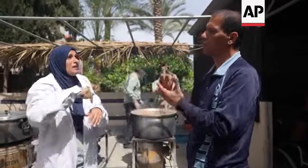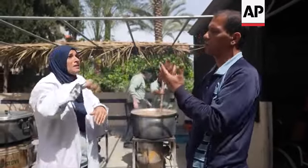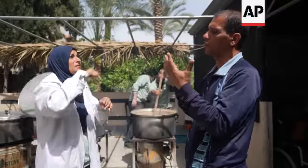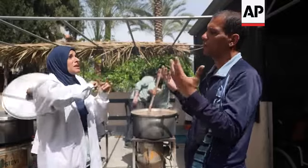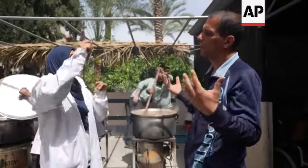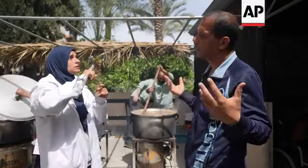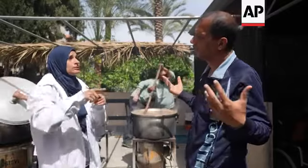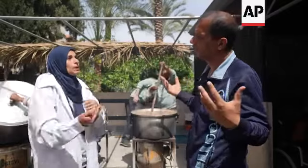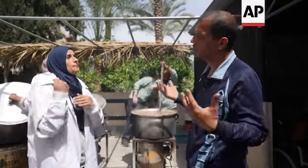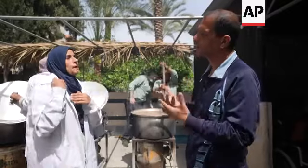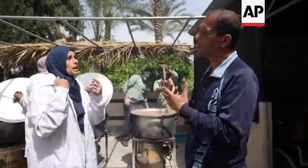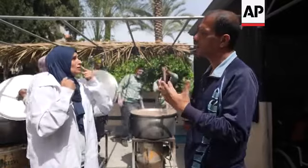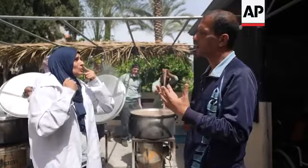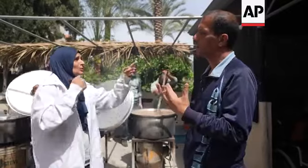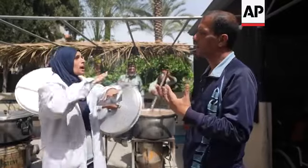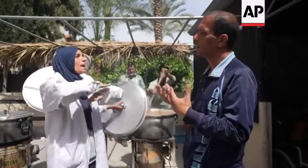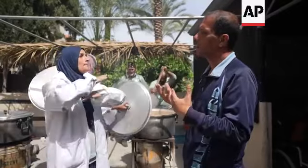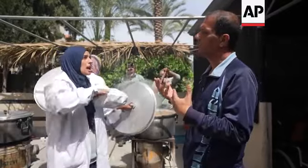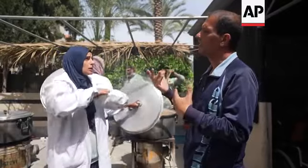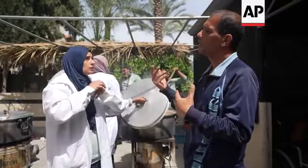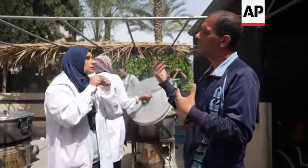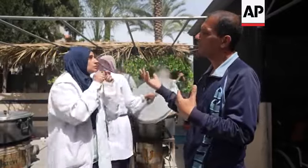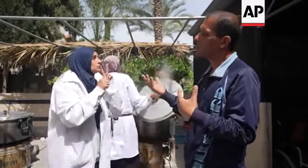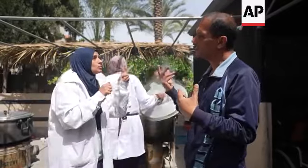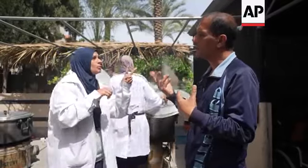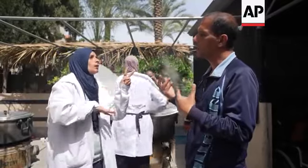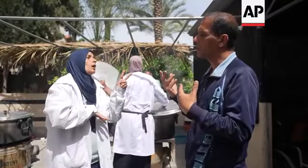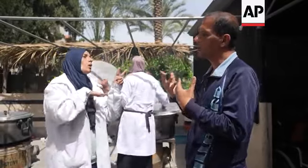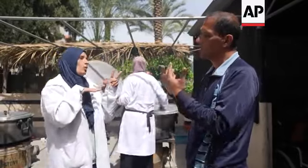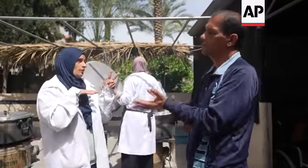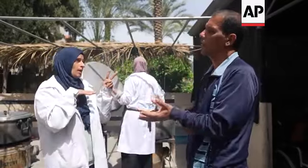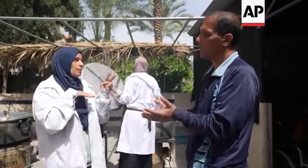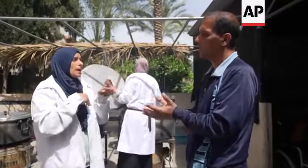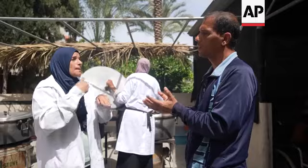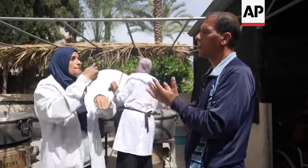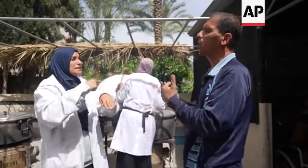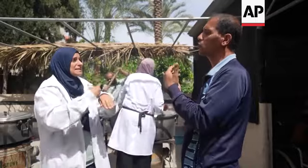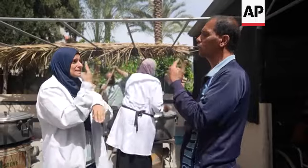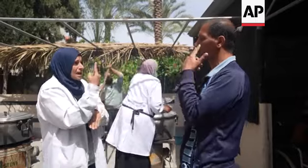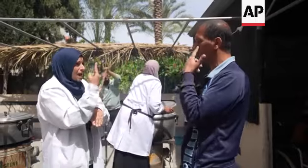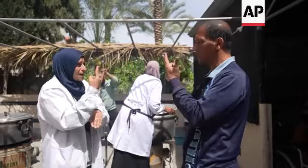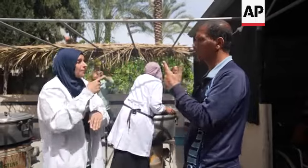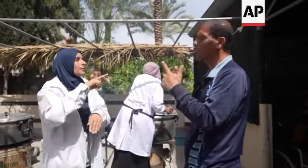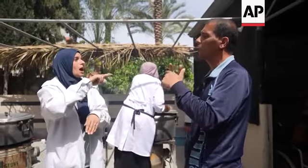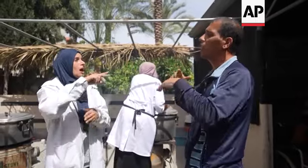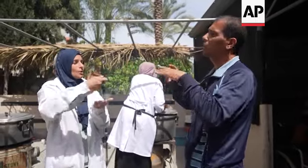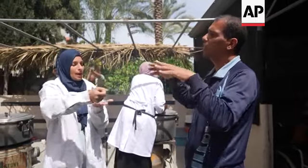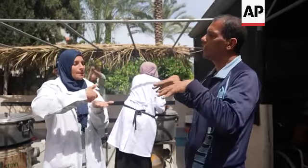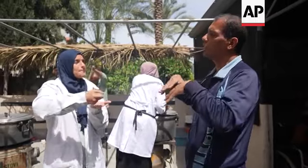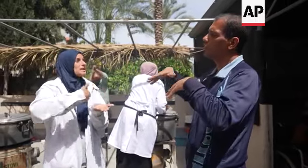في انفجارات. تمام، هي سمع يعني ابنها حكى لها، فحبت تشوف، طلعت على الشباك فلقت أنه